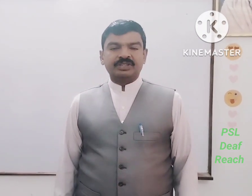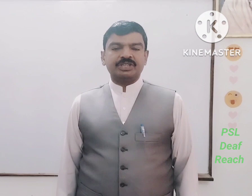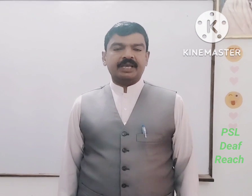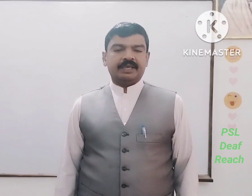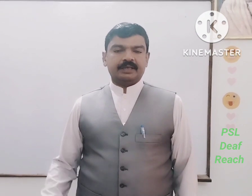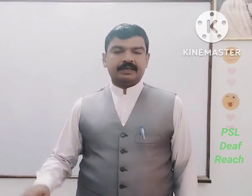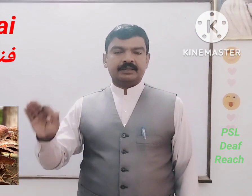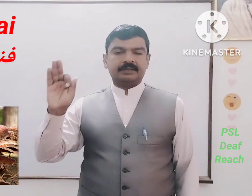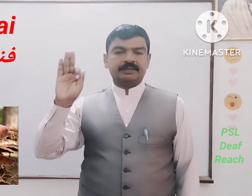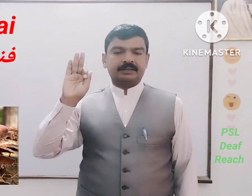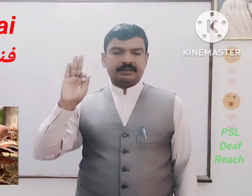फंजाई,